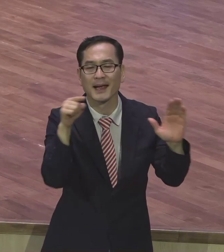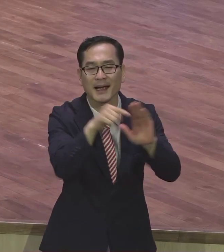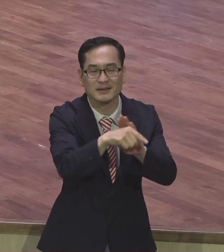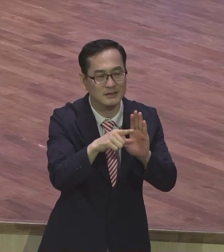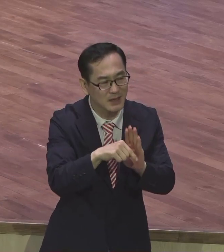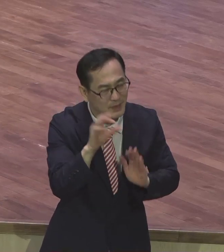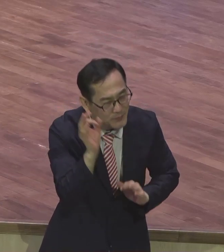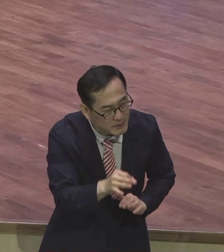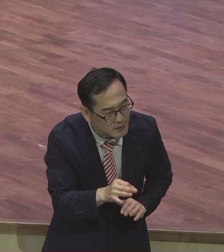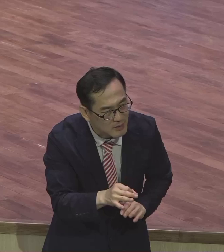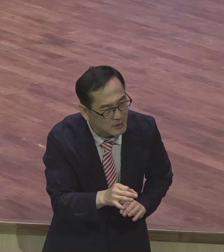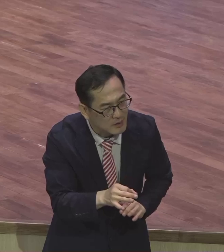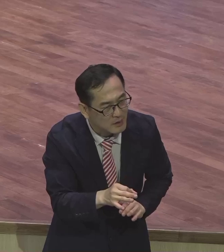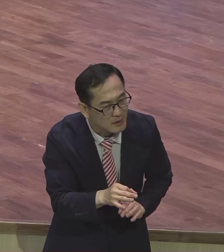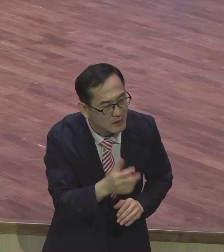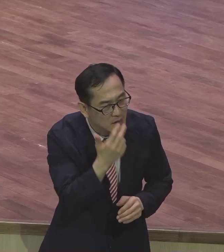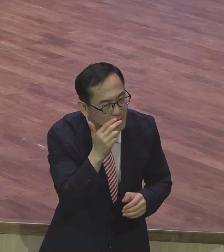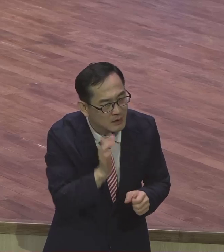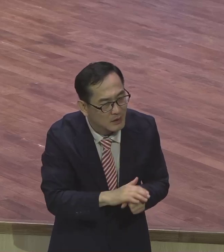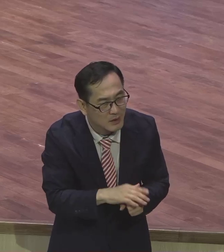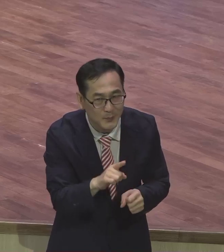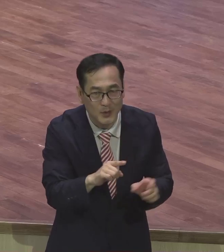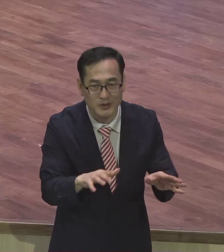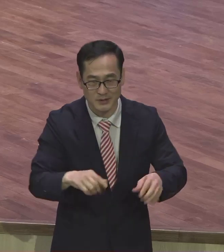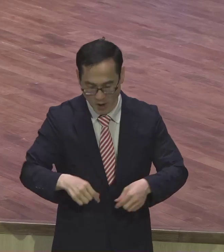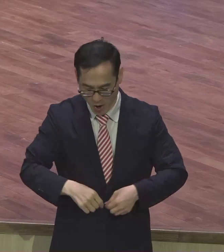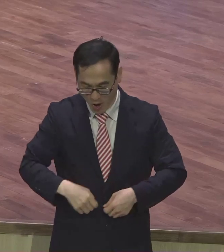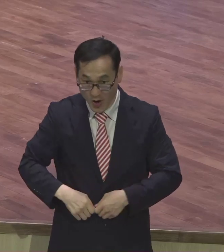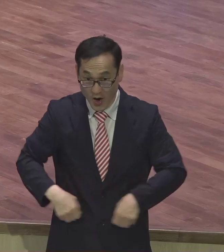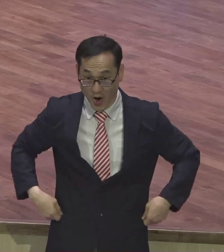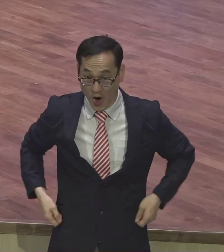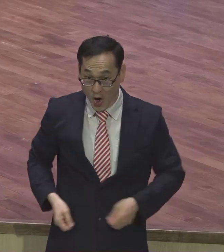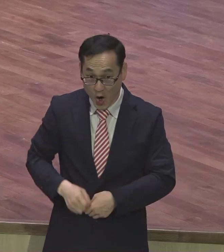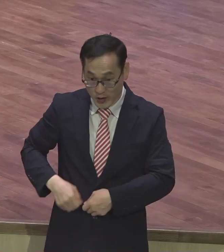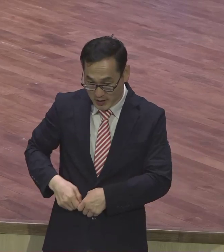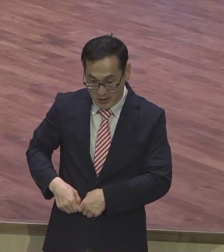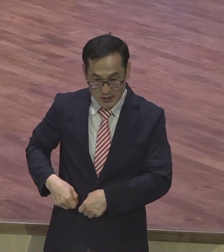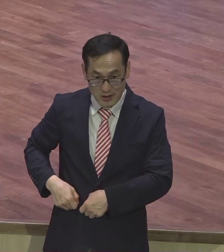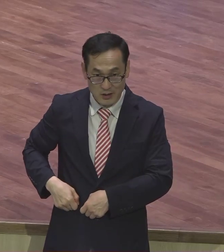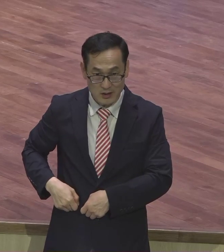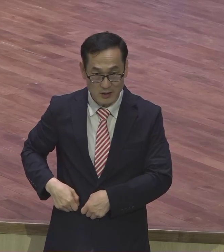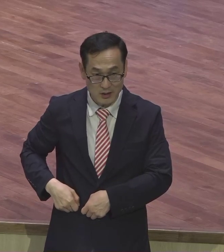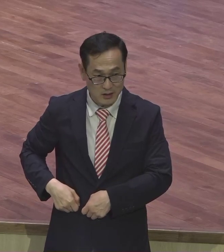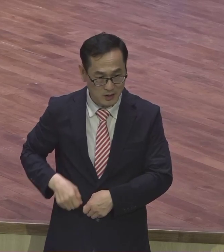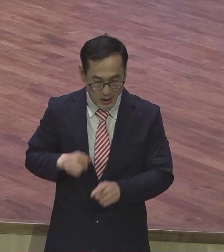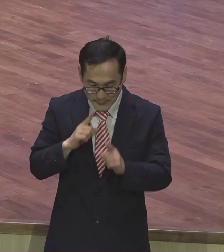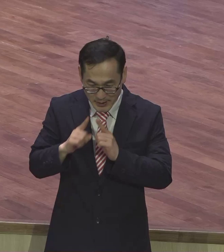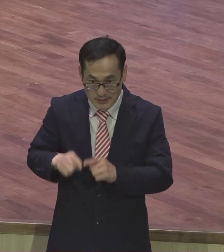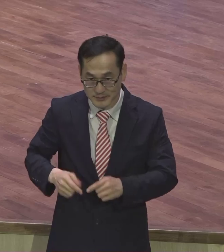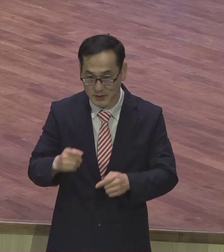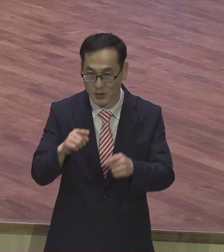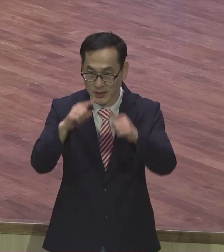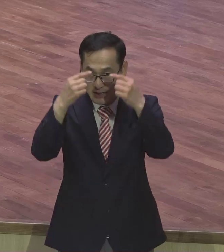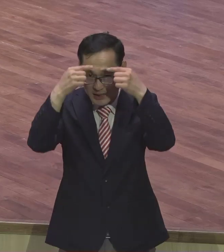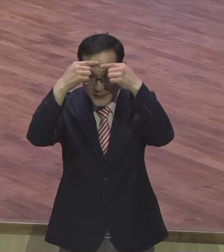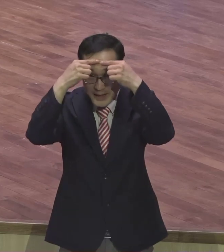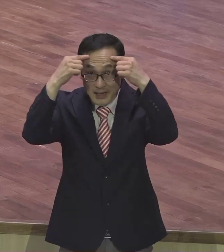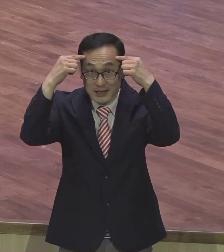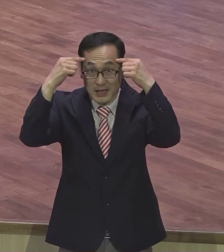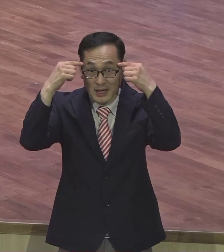지금도 허리 손에 가죽 가죽을 감아가 말씀을 딱 붙이고요 이마에다가 딱